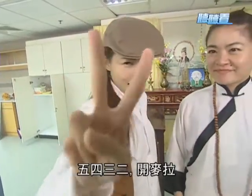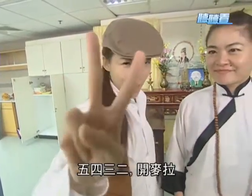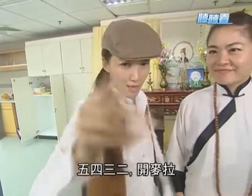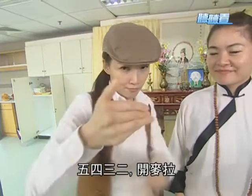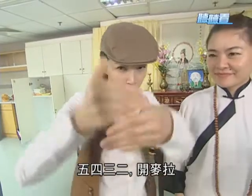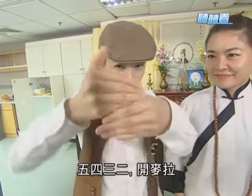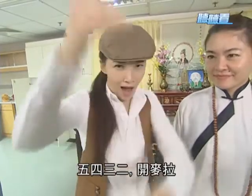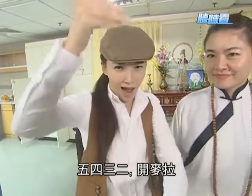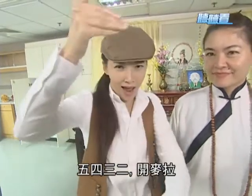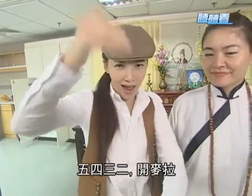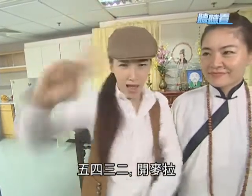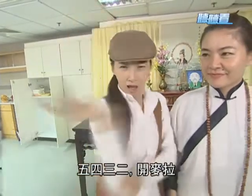5、4、3、2 ，Camera，